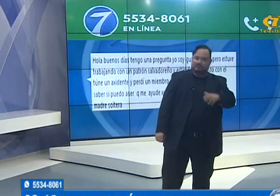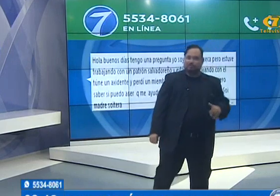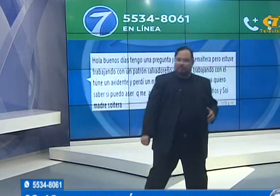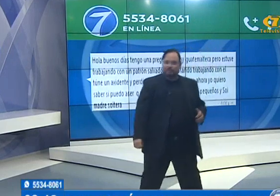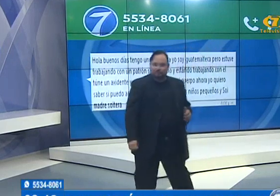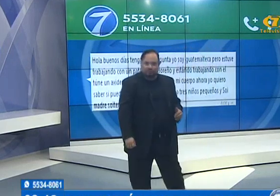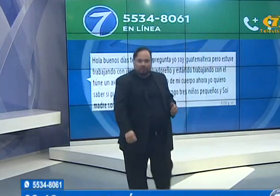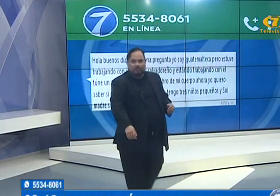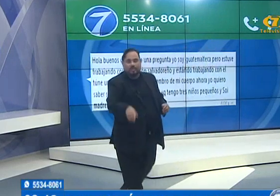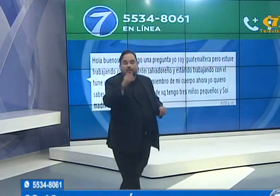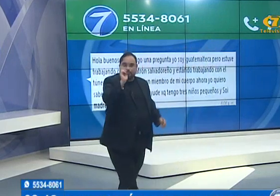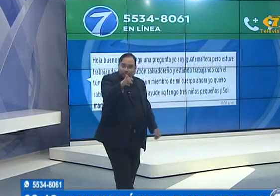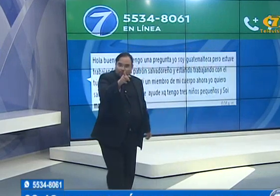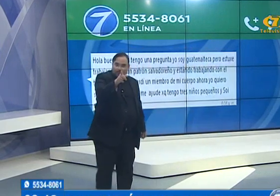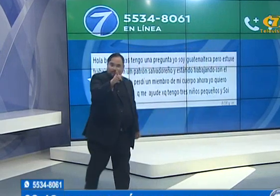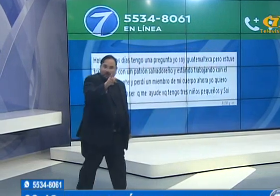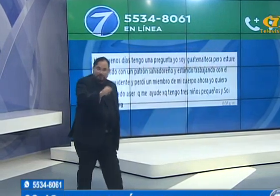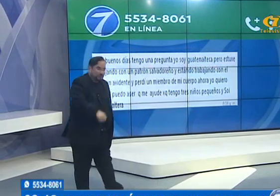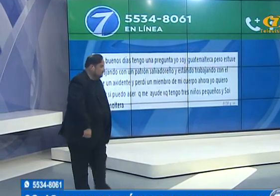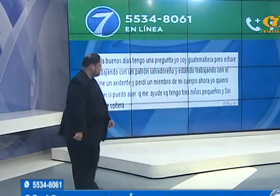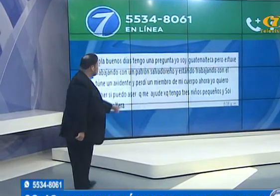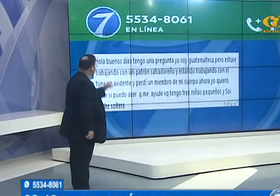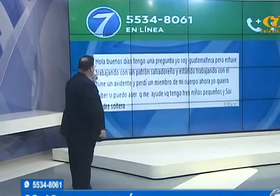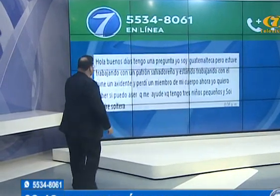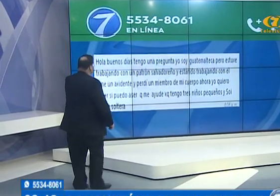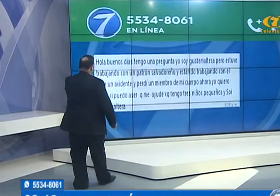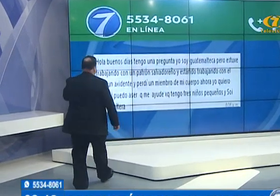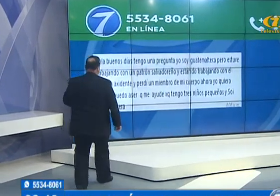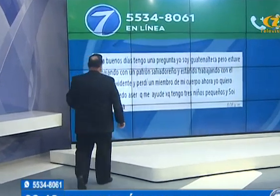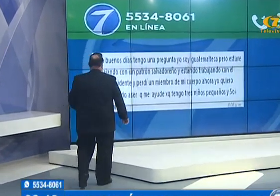5534-8061, al que se le olvidan las cosas soy yo. Vamos con la primera pregunta,